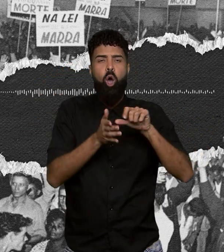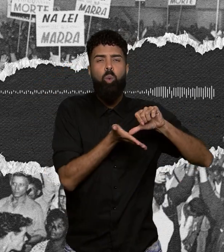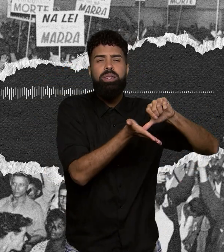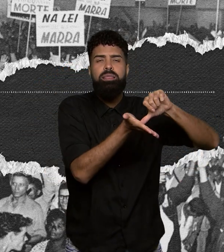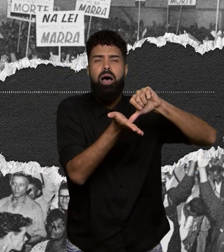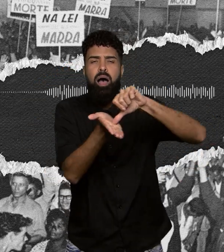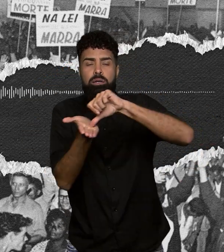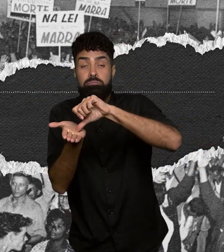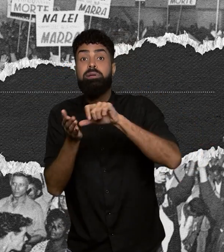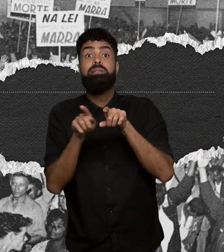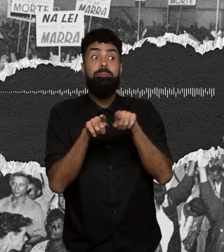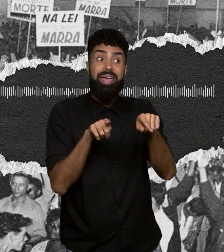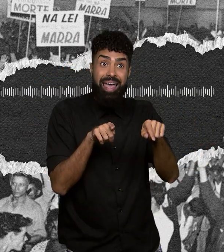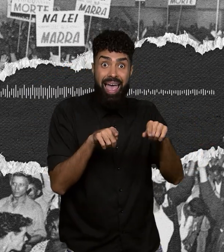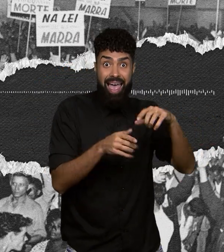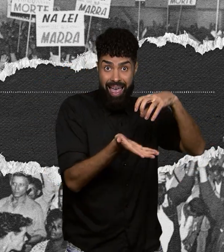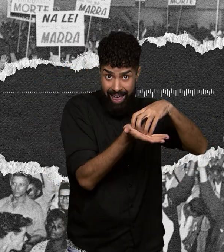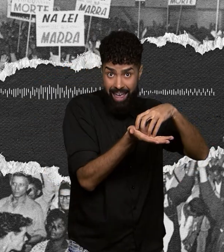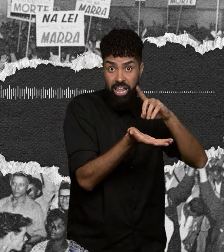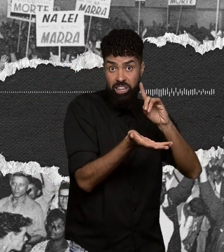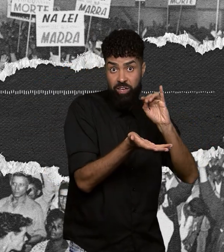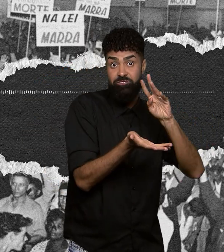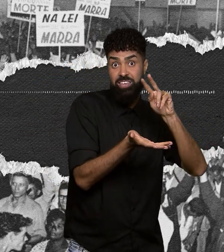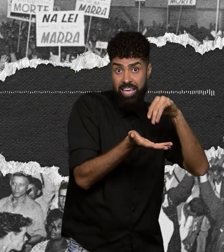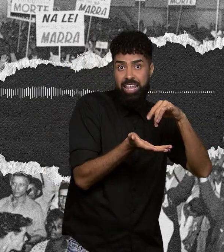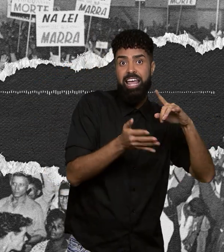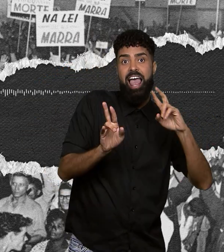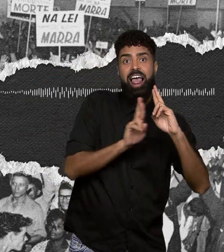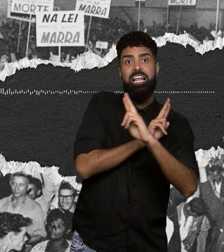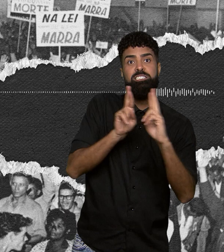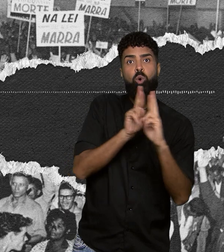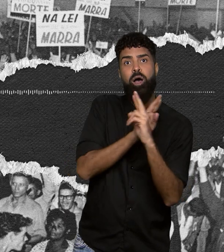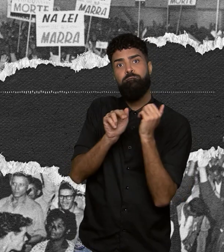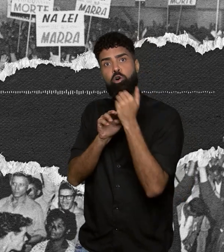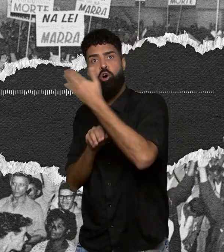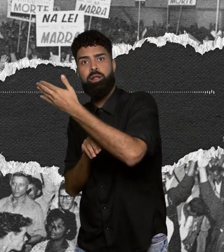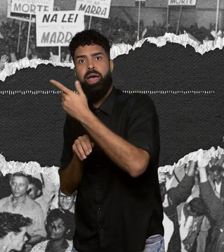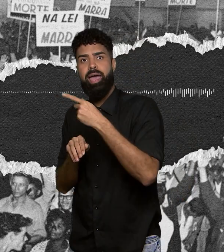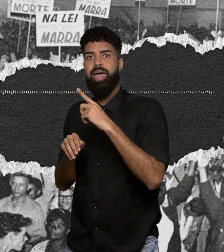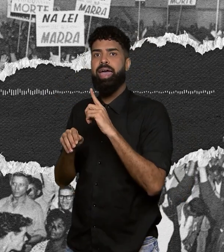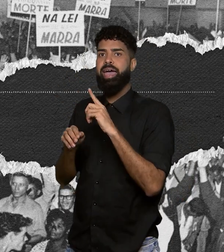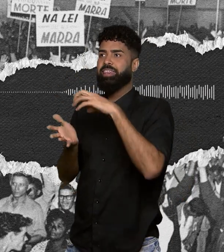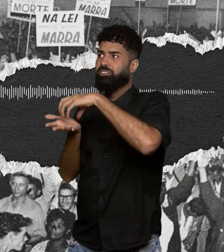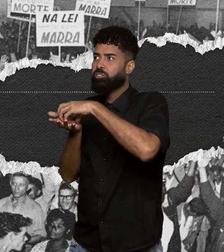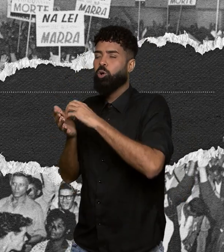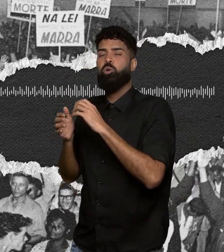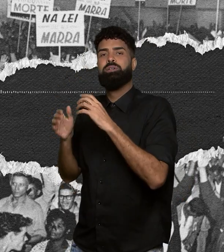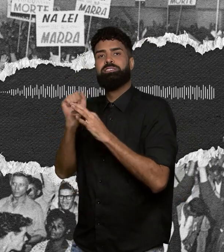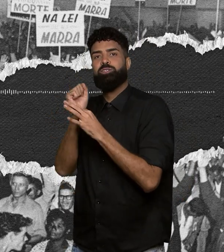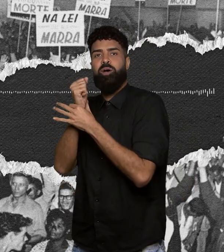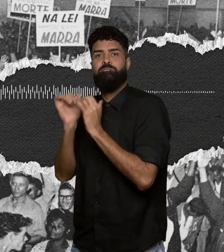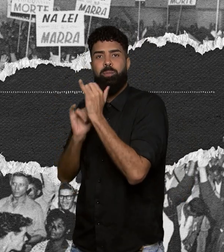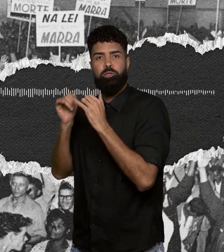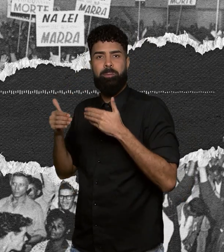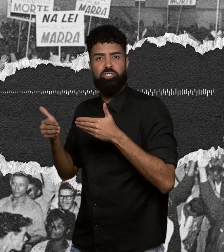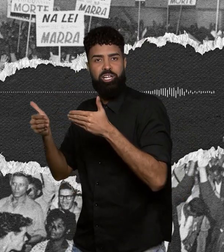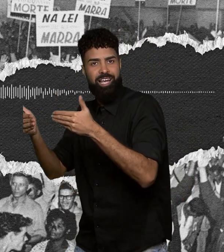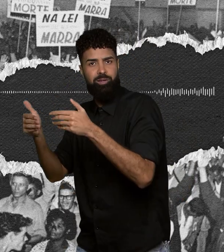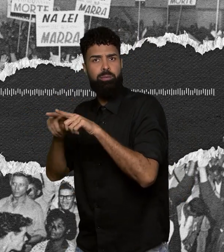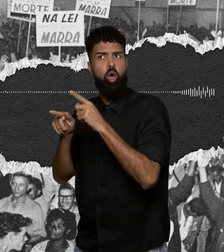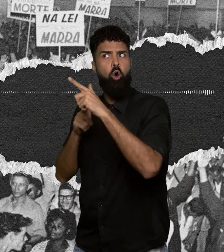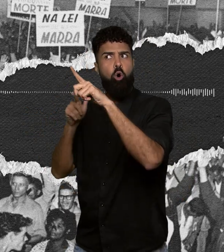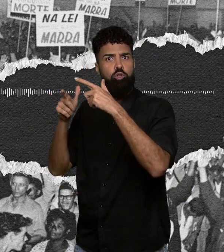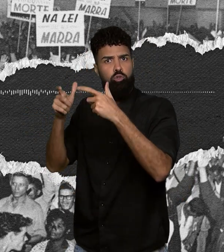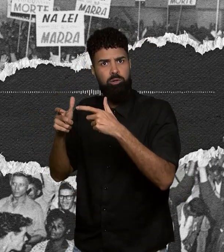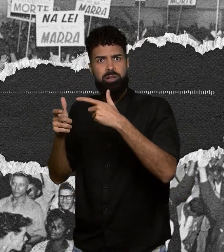lado ela tem um braço externo que é o que se relaciona com as divisões de segurança e informação dos Ministérios e todos os outros órgãos de